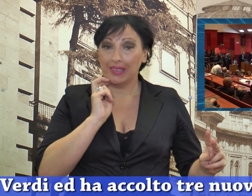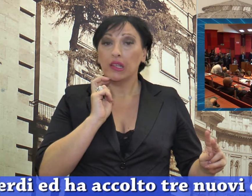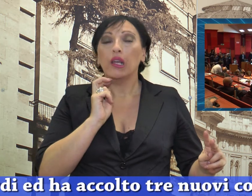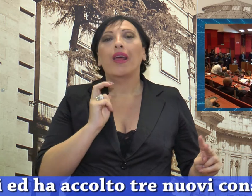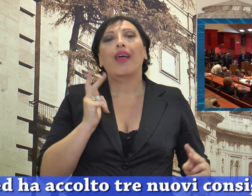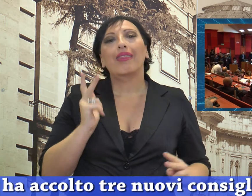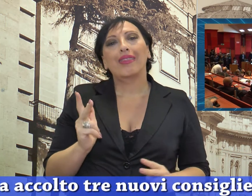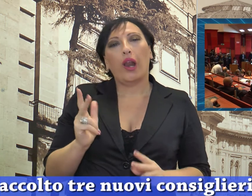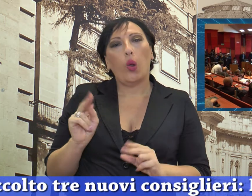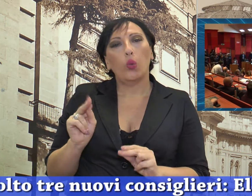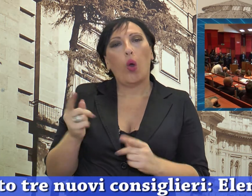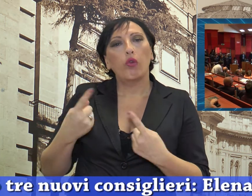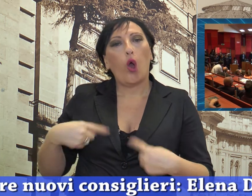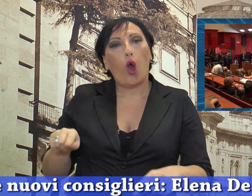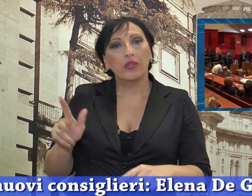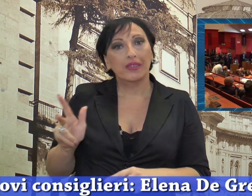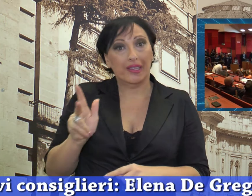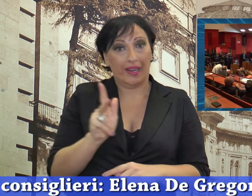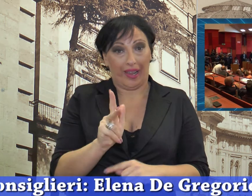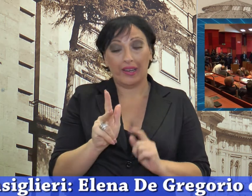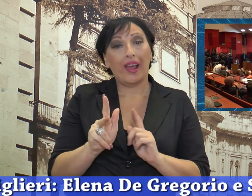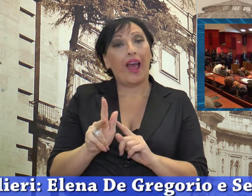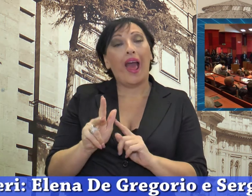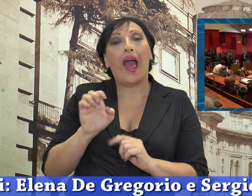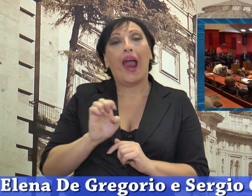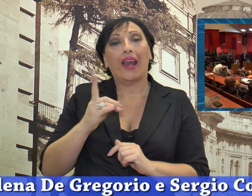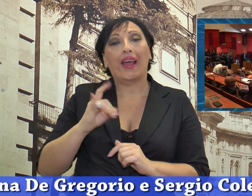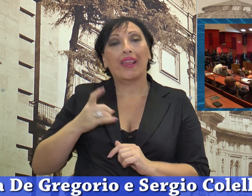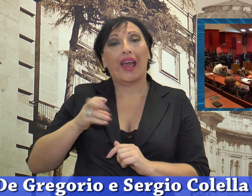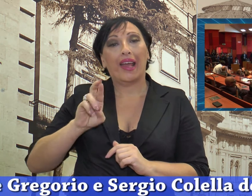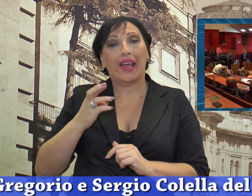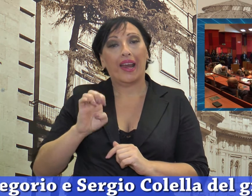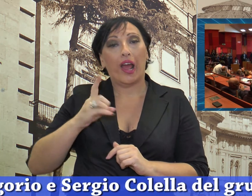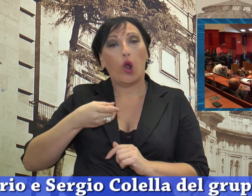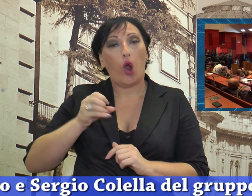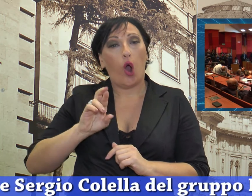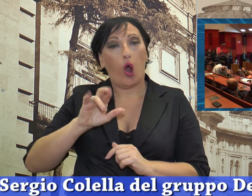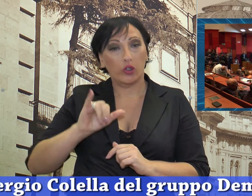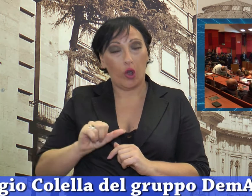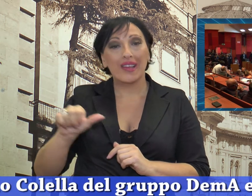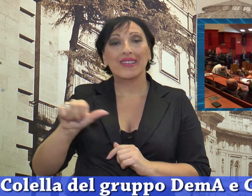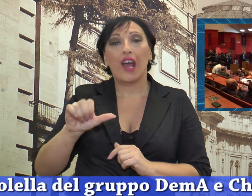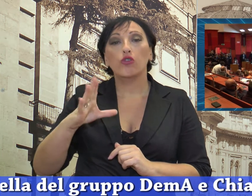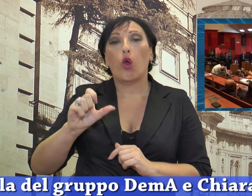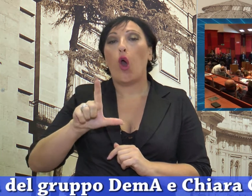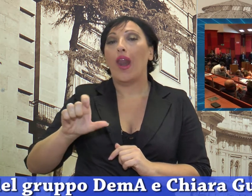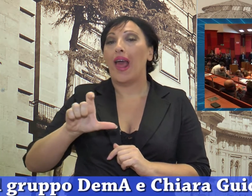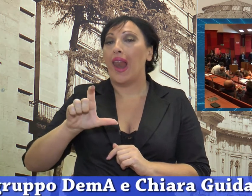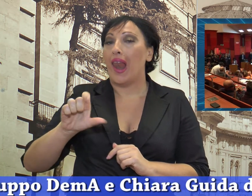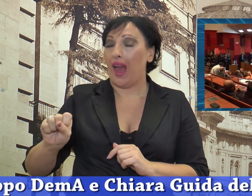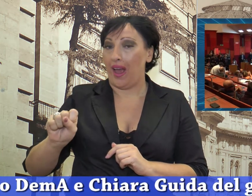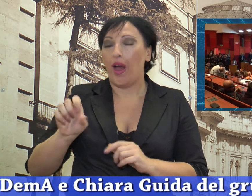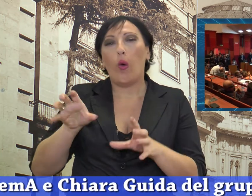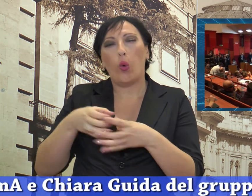tre nuovi consiglieri: Elena De Gregorio e Sergio Colella del gruppo